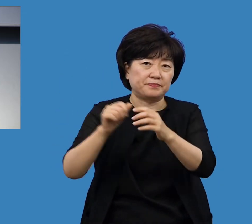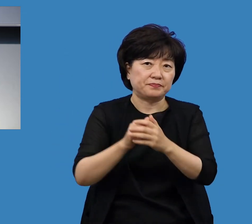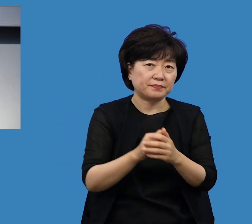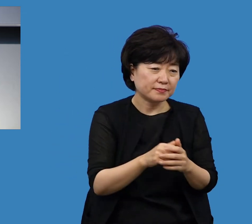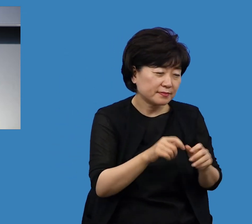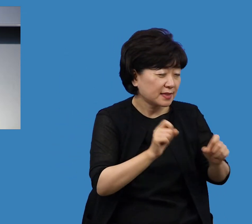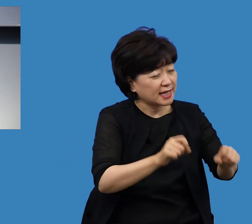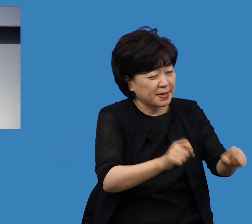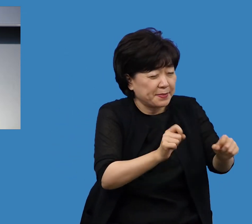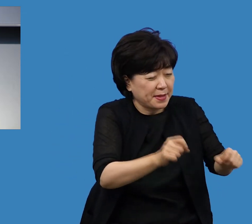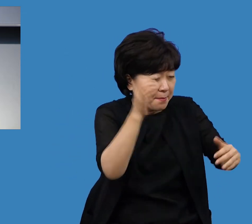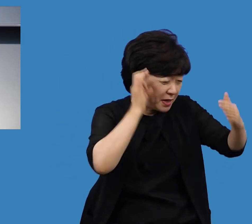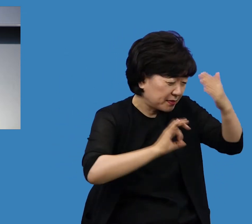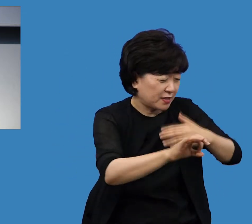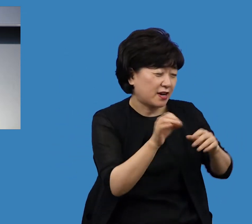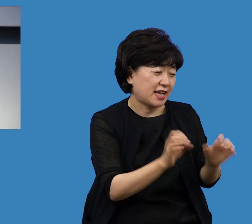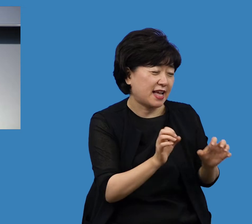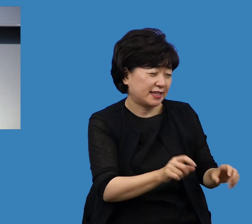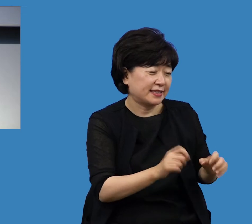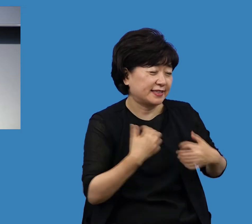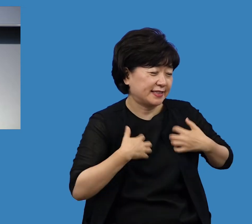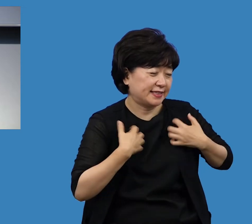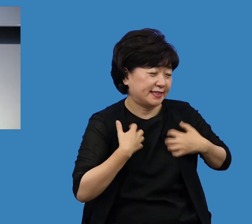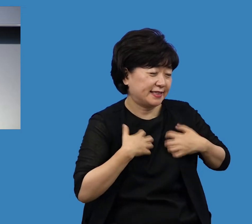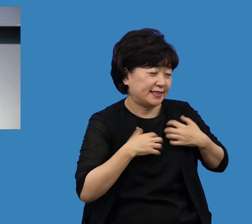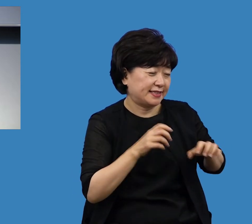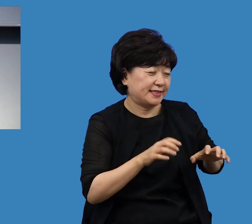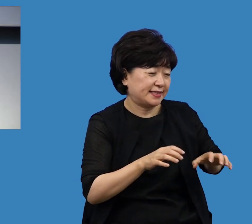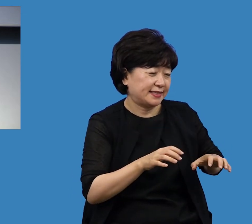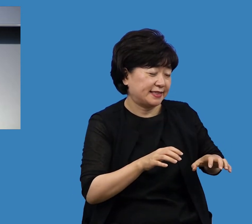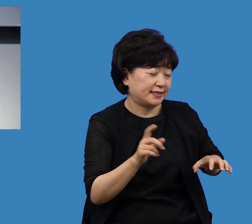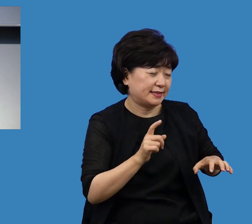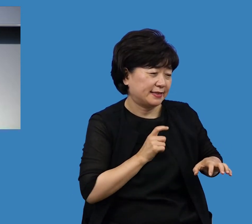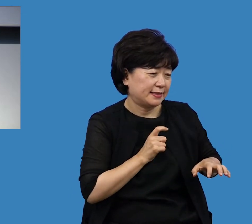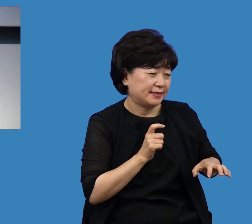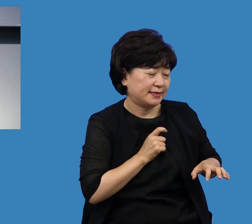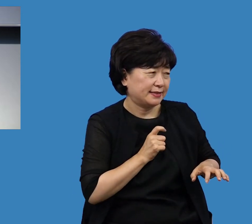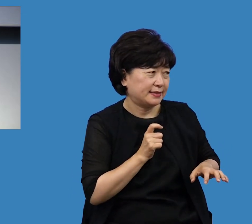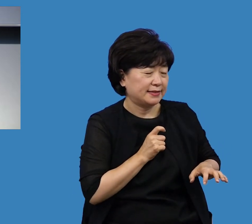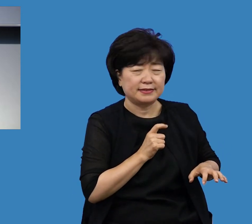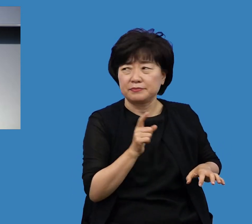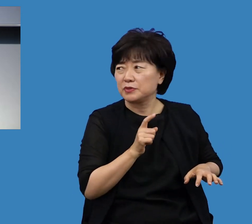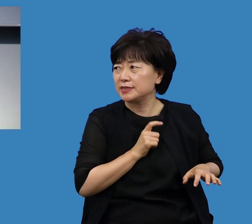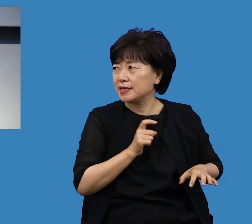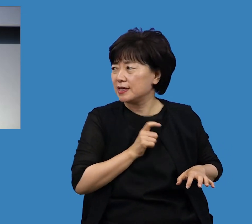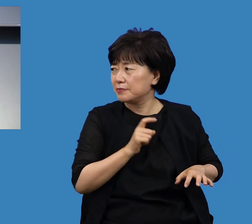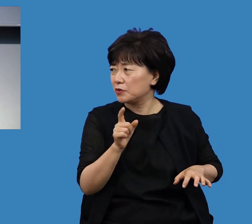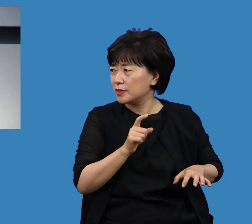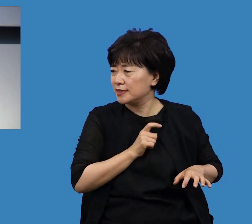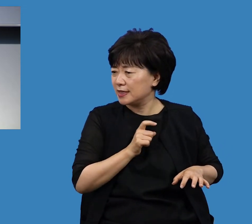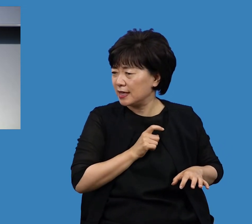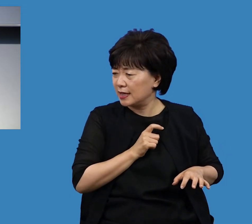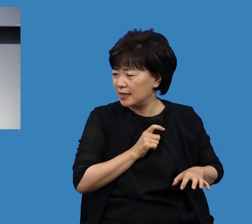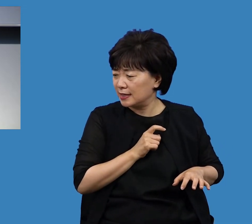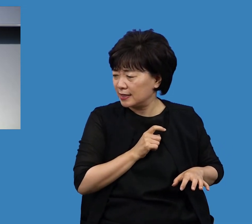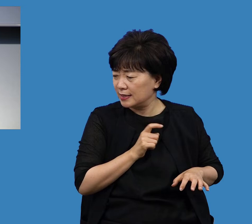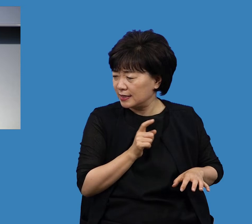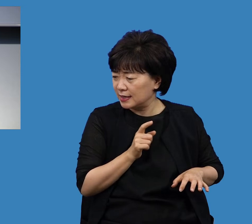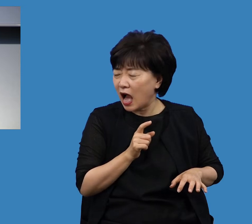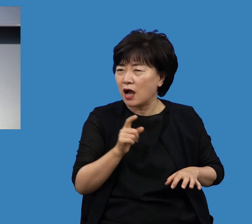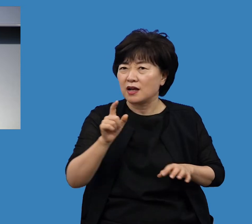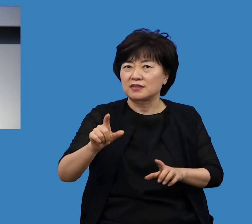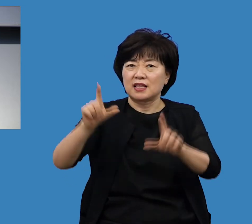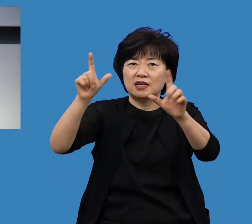있었어. 밤새도록 게임을 하다가, 뭔가 이상한 거야. 이상하다. 이게 뭔가 아닌데, 그날이 시험 보는 날이었던